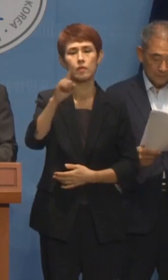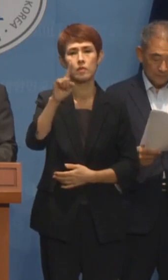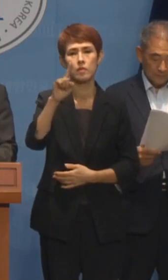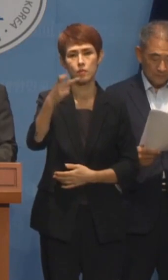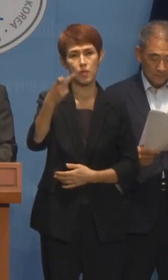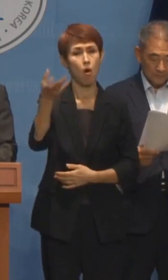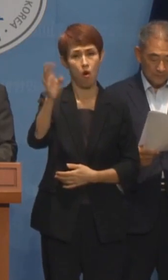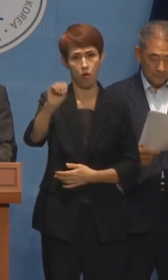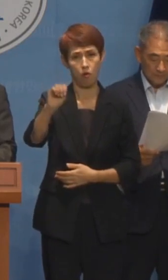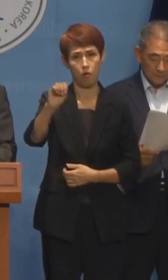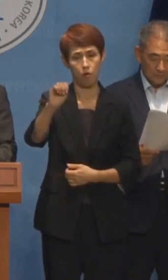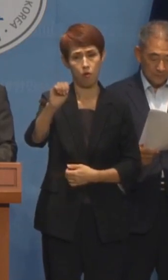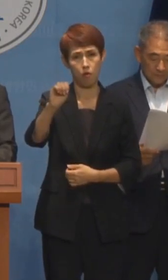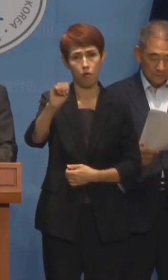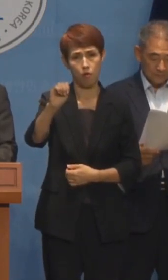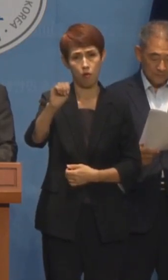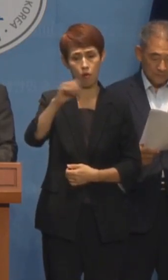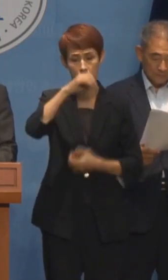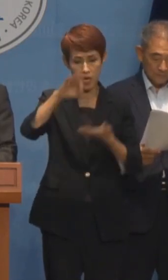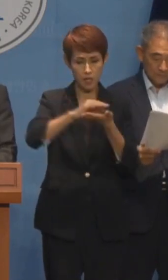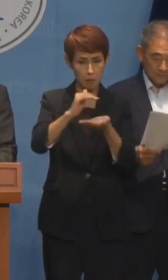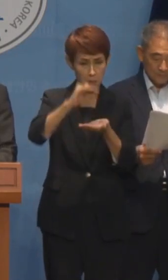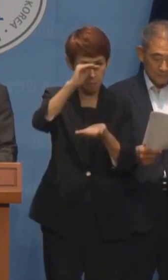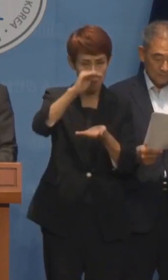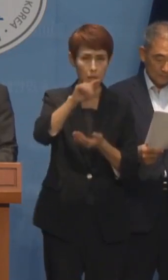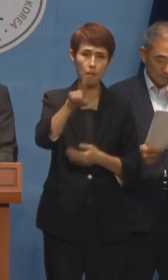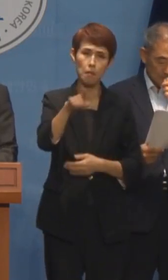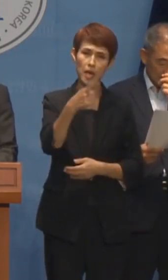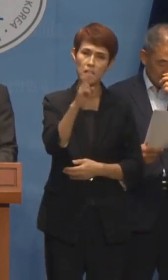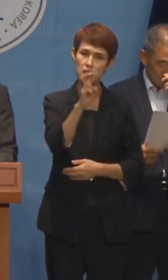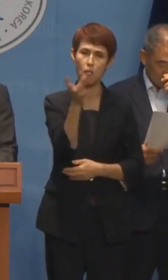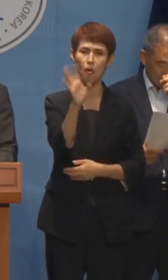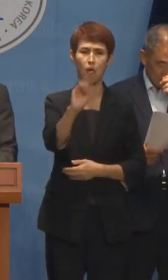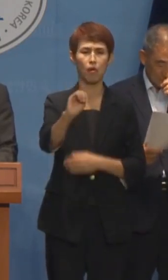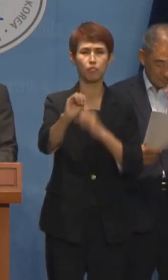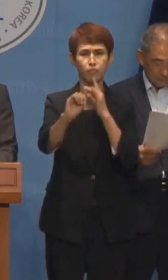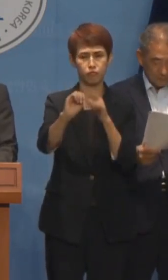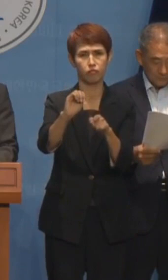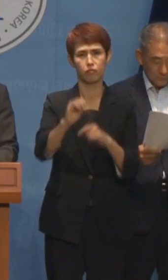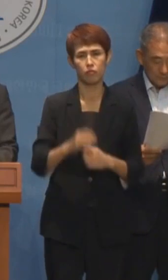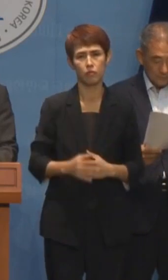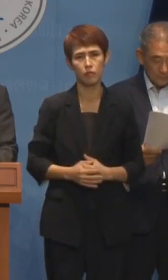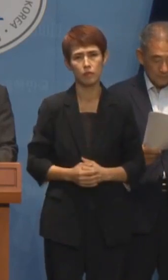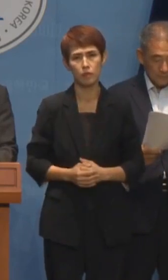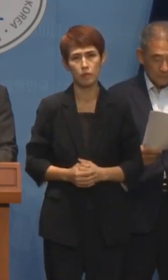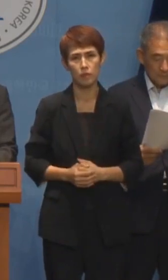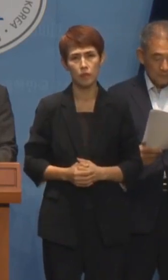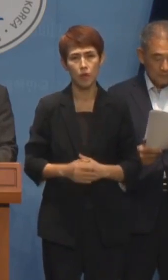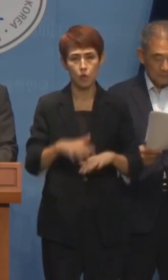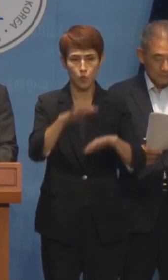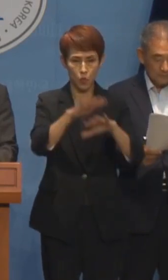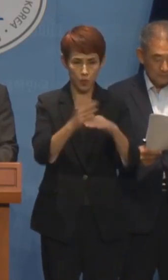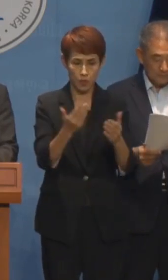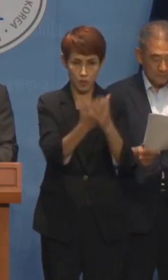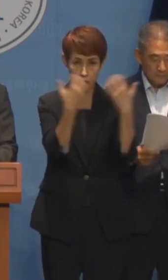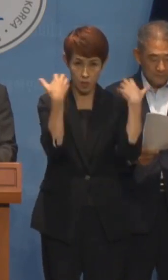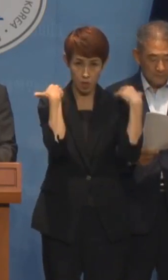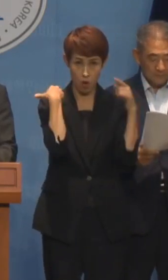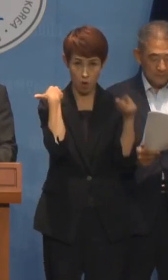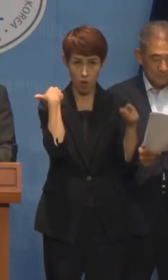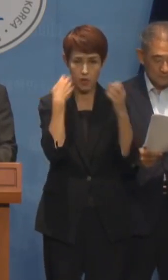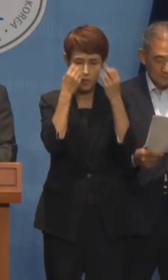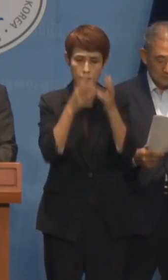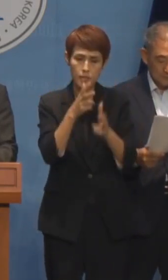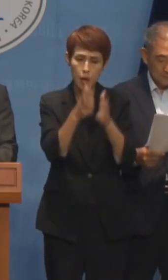1,112억 원인데 증액 예산은 120억 원에 불과하다. 농진청 경우에도 신규